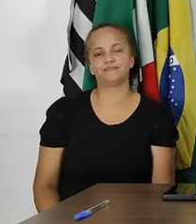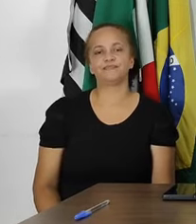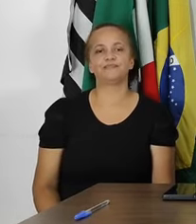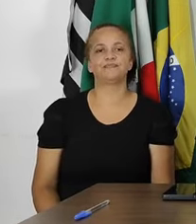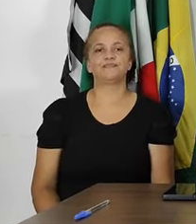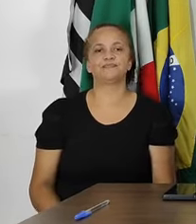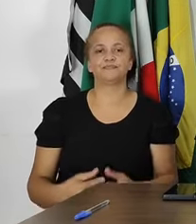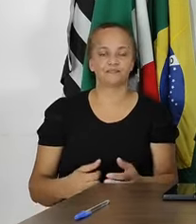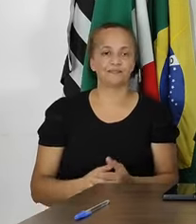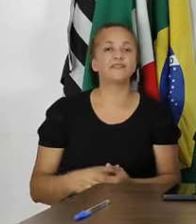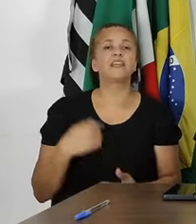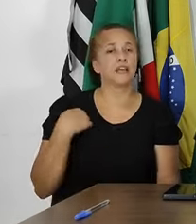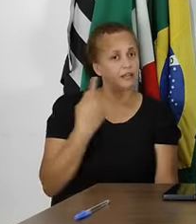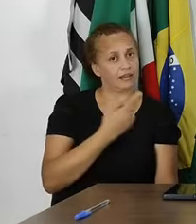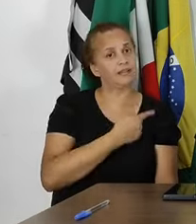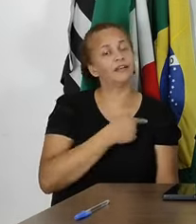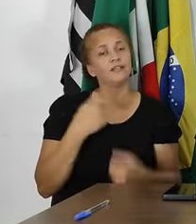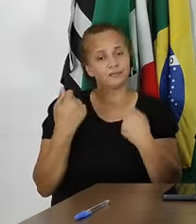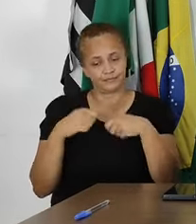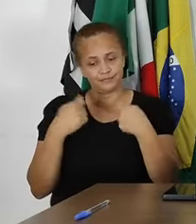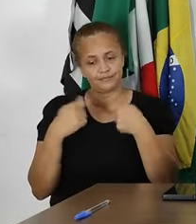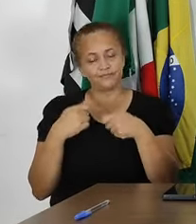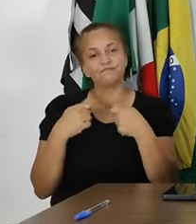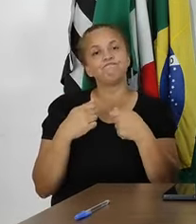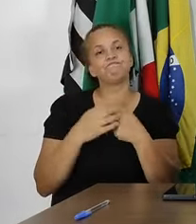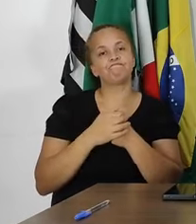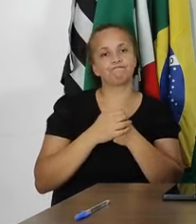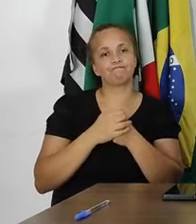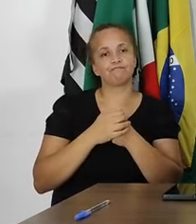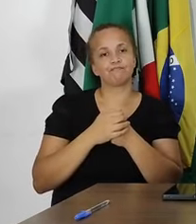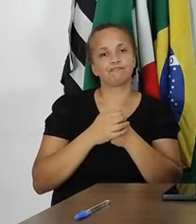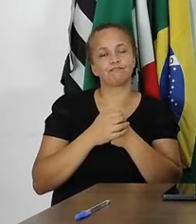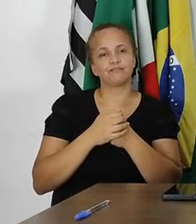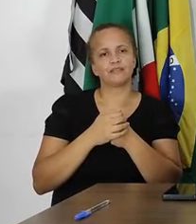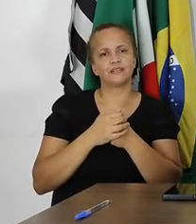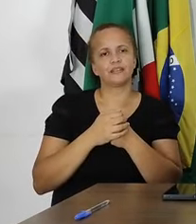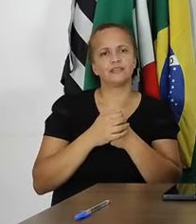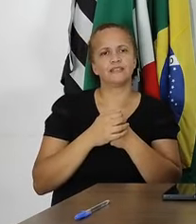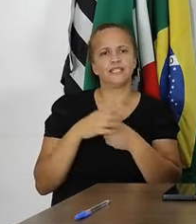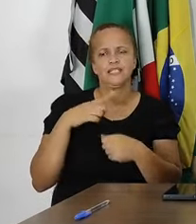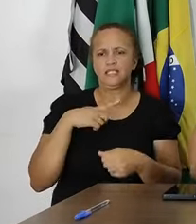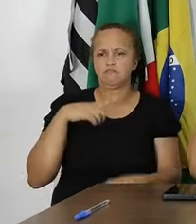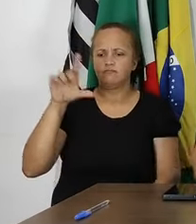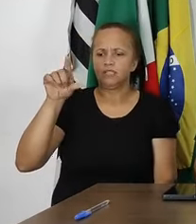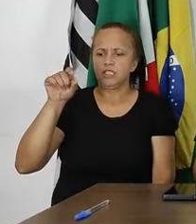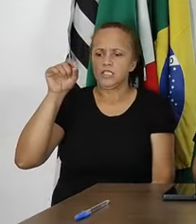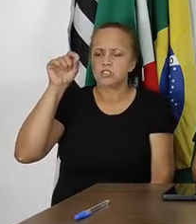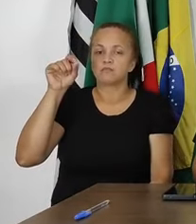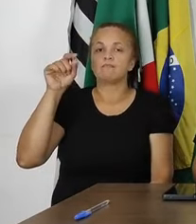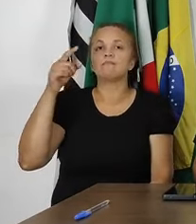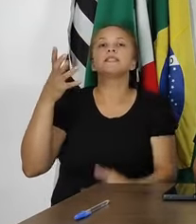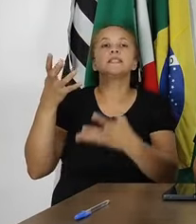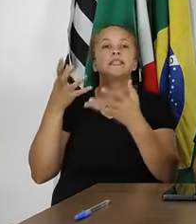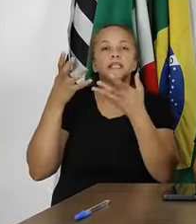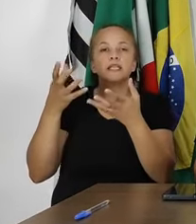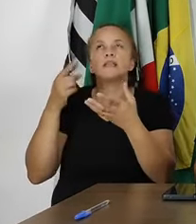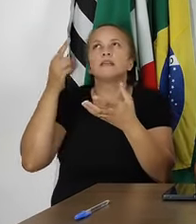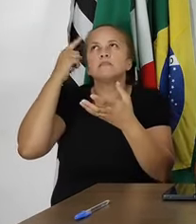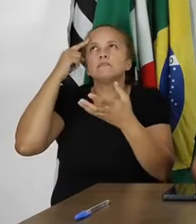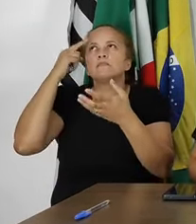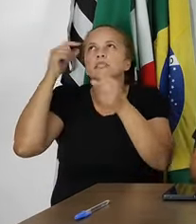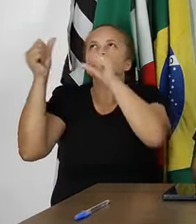Amém? Então nós precisamos tomar uma firme decisão de renovar nossa maneira de